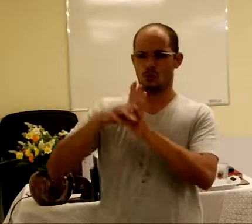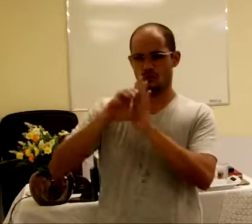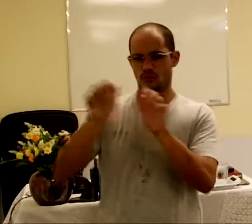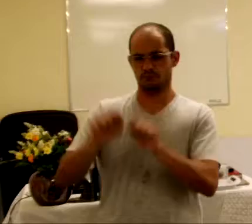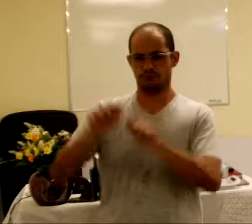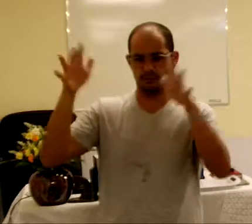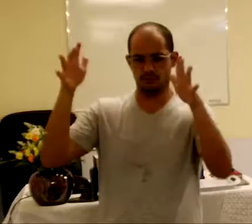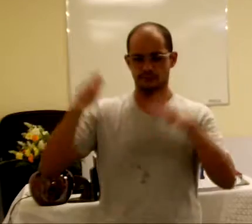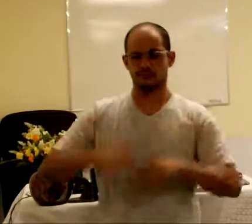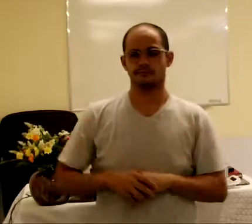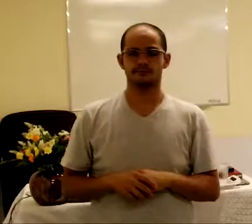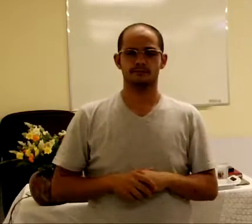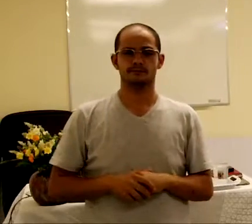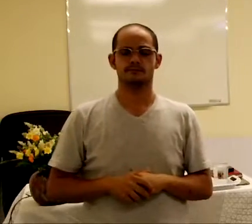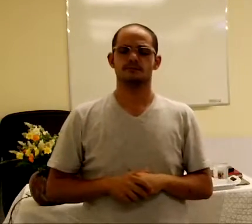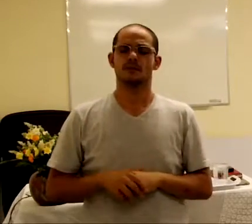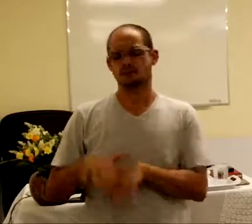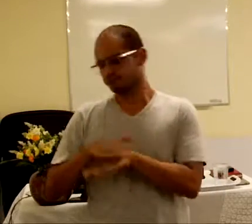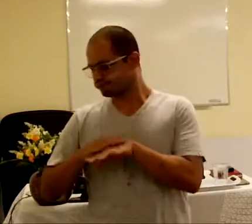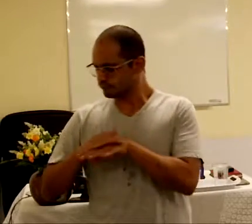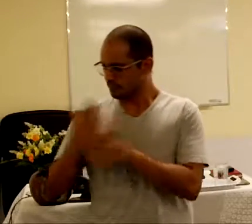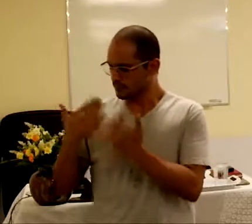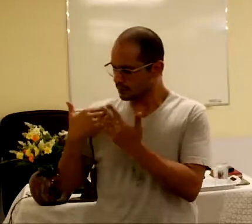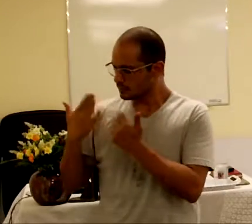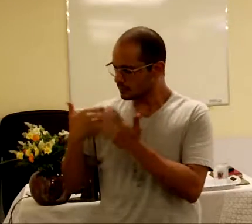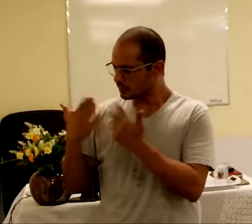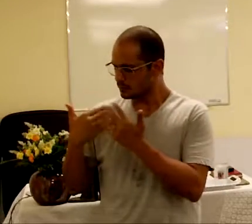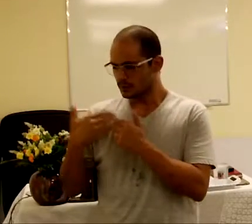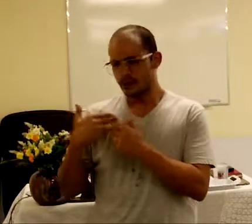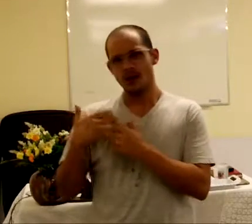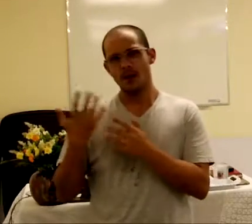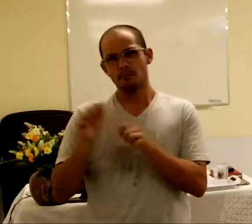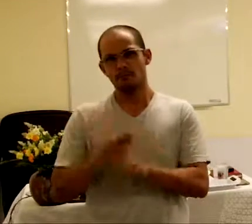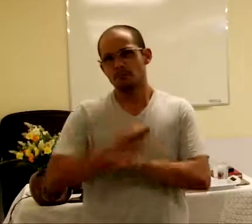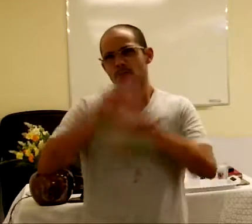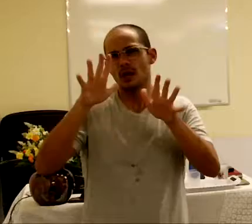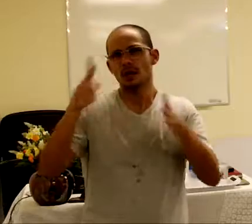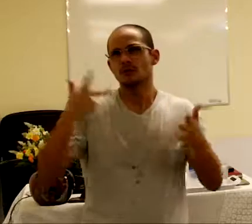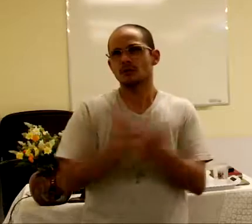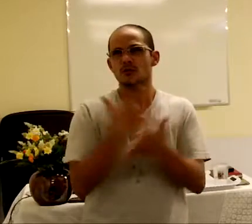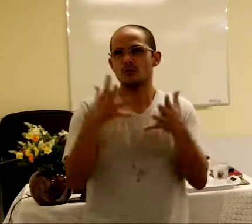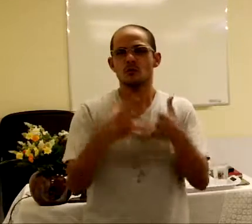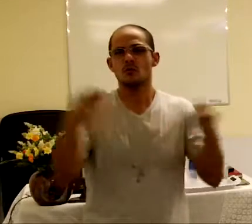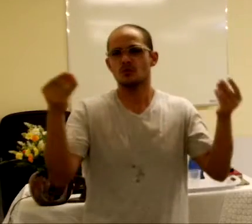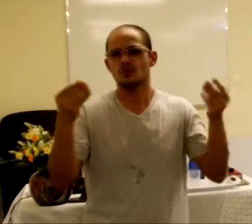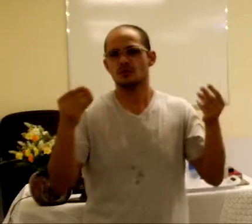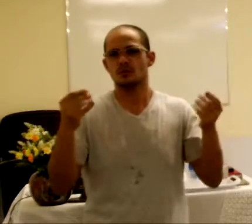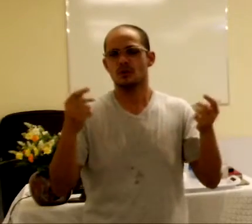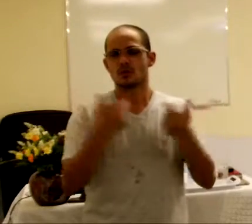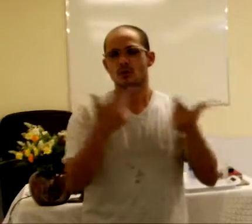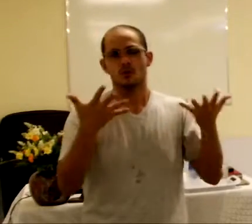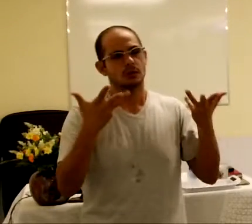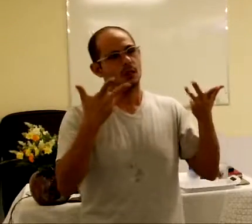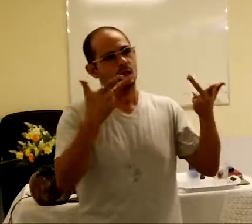E ele conversando com o discípulo dele: o que você acha que é milagre? A milagre é quando acontece uma cura, uma coisa fantástica. Milagre é quando acontece... Ele falou